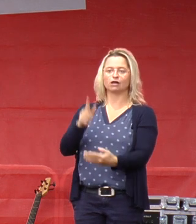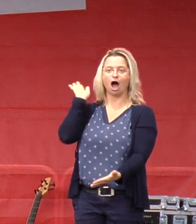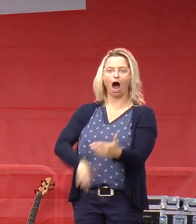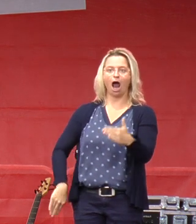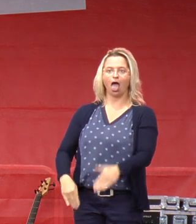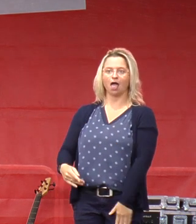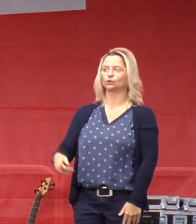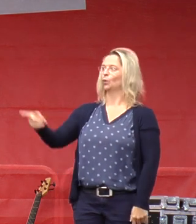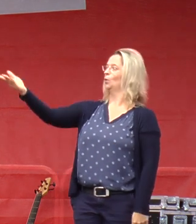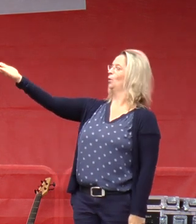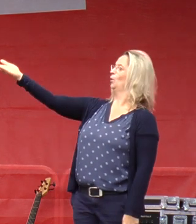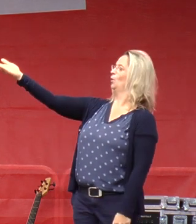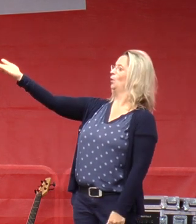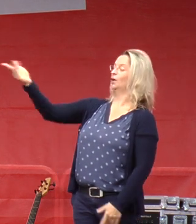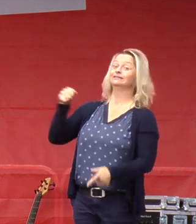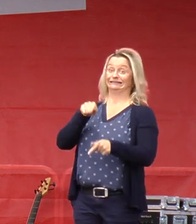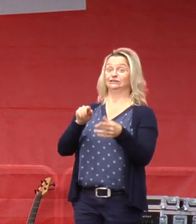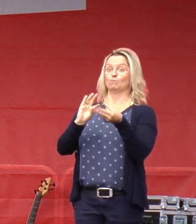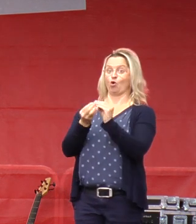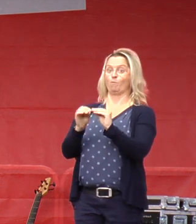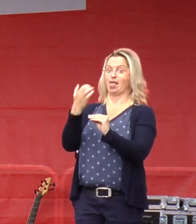Problem gerade, ja?